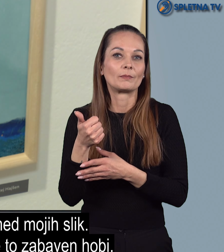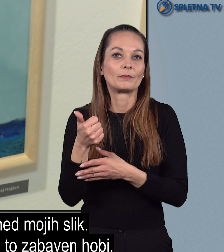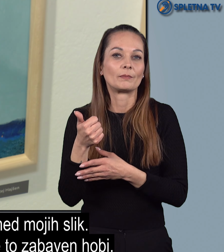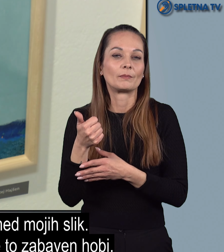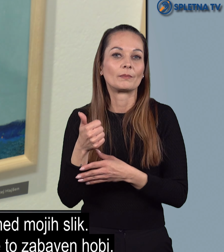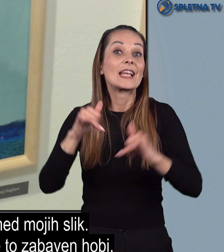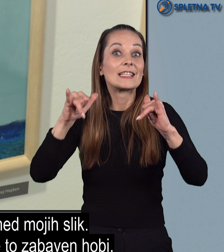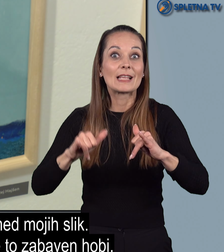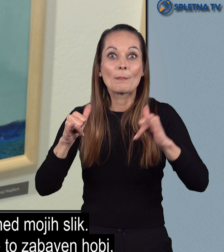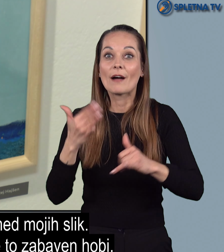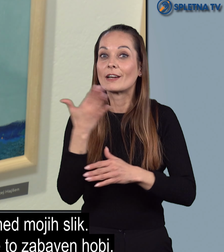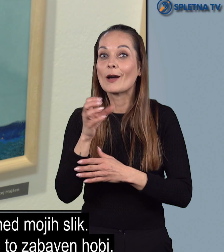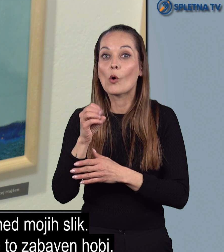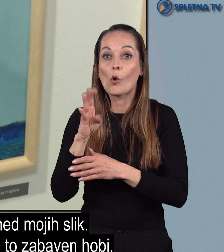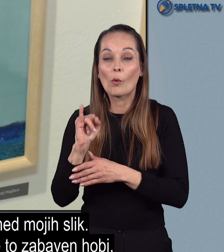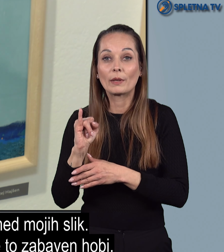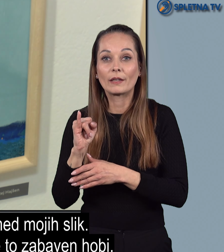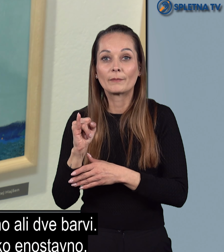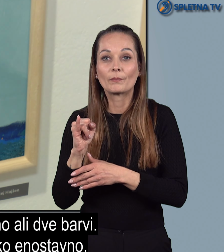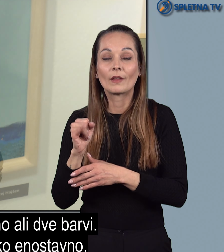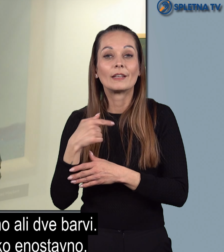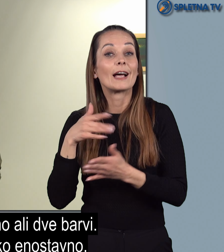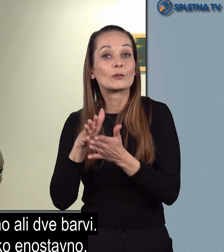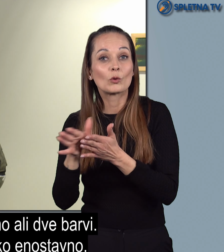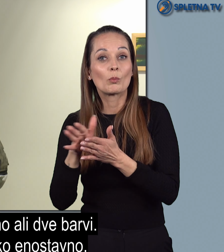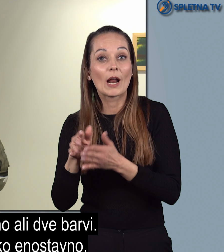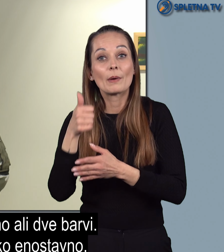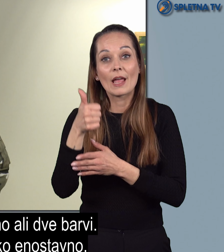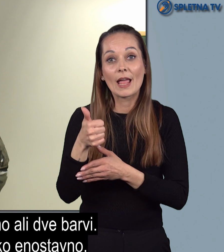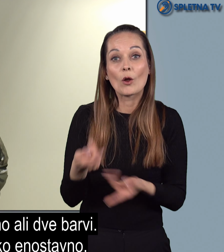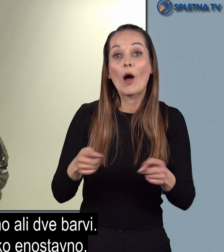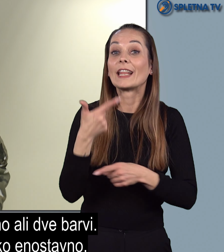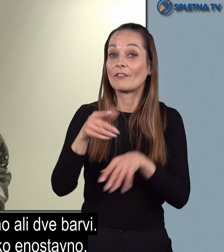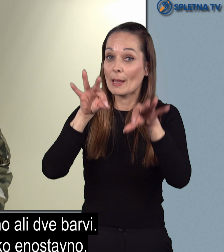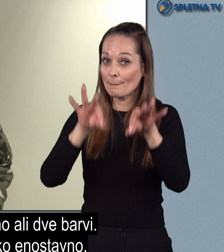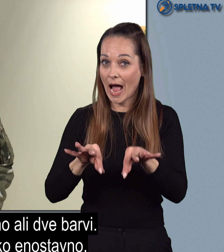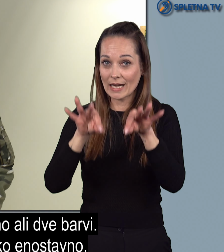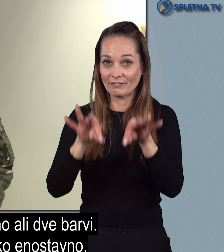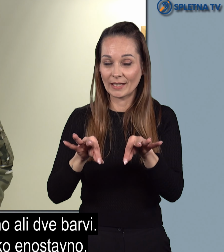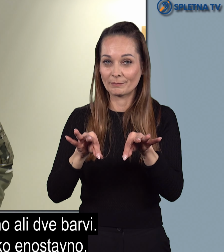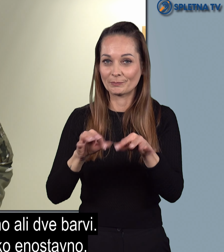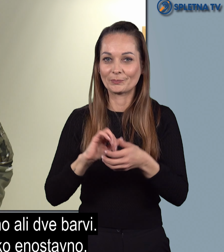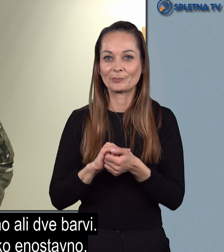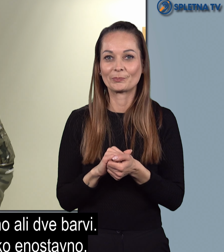zbaven hobi meni. A uporabljam eno ali pa dve barvi, imam rad, da uporabljam.